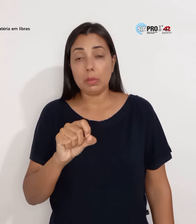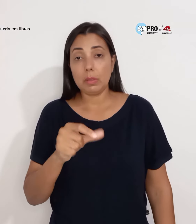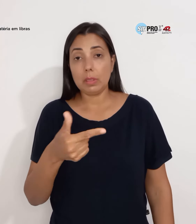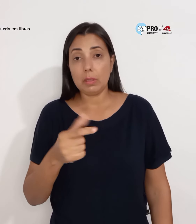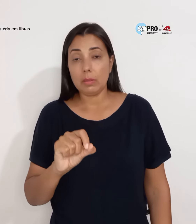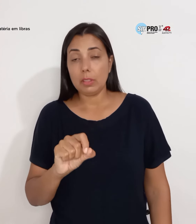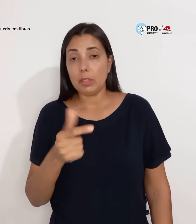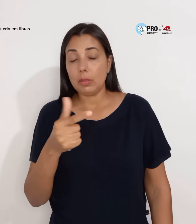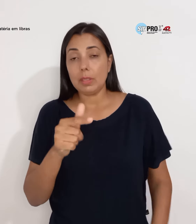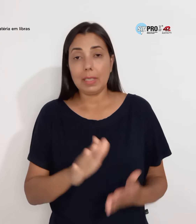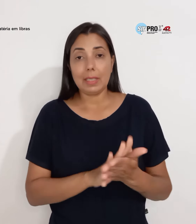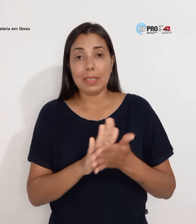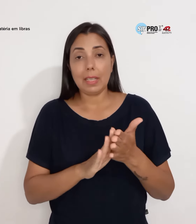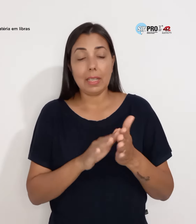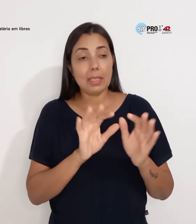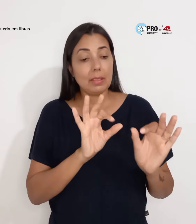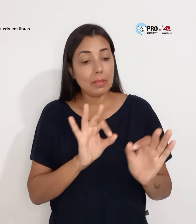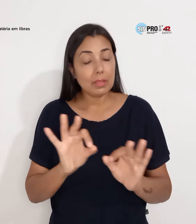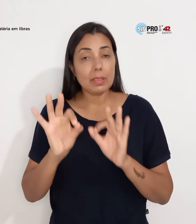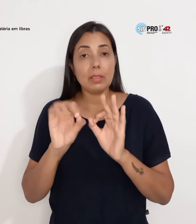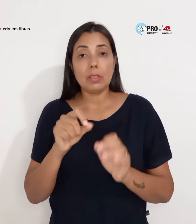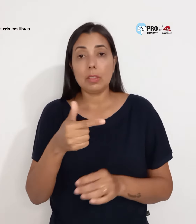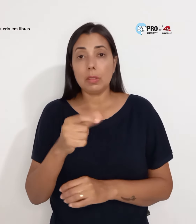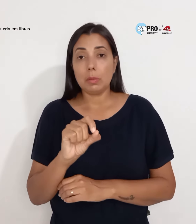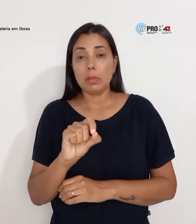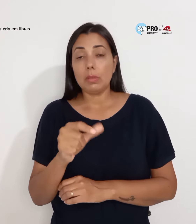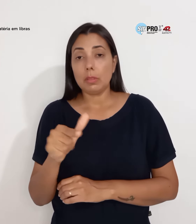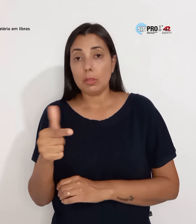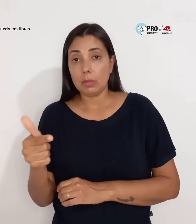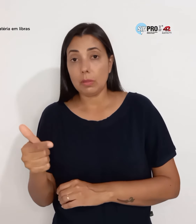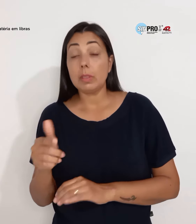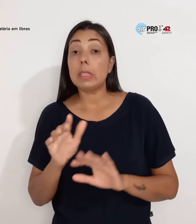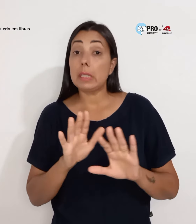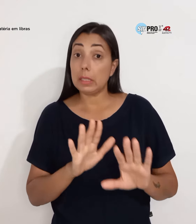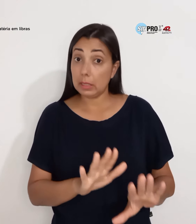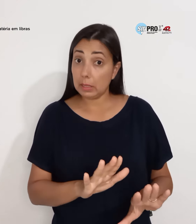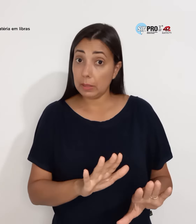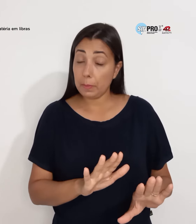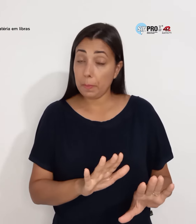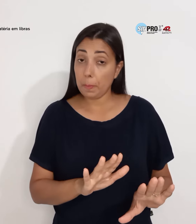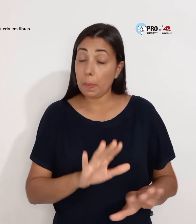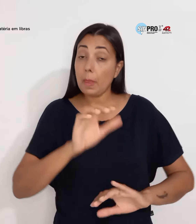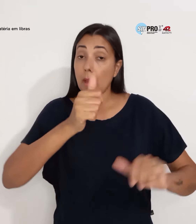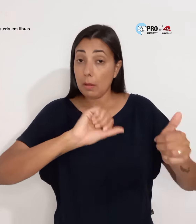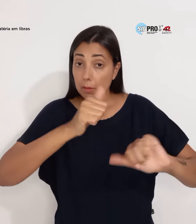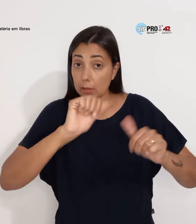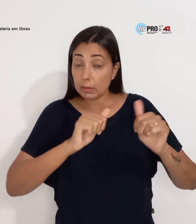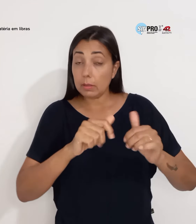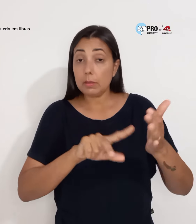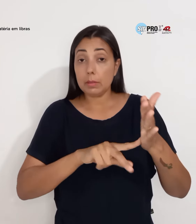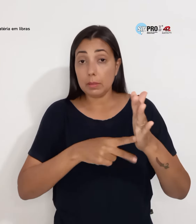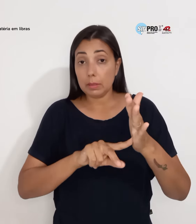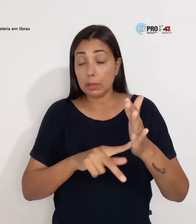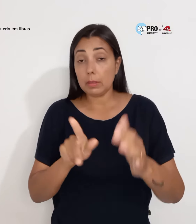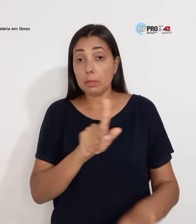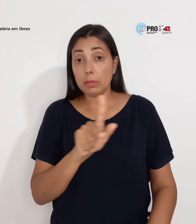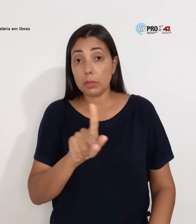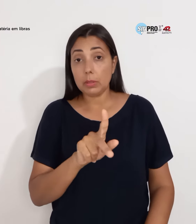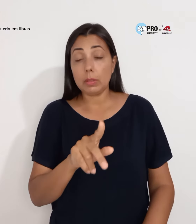2020 e nenhuma previsão para 2022. Assim, na avaliação do Simpro-DF,